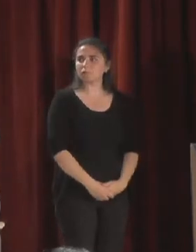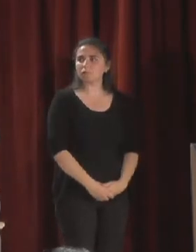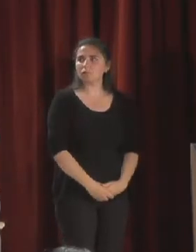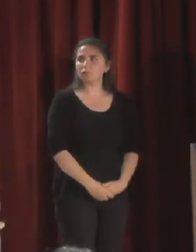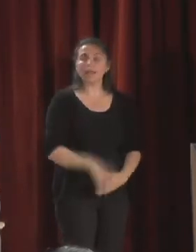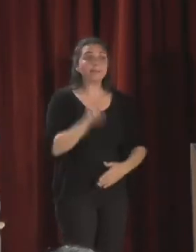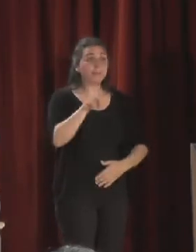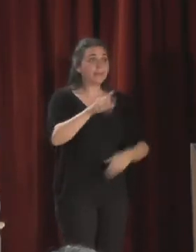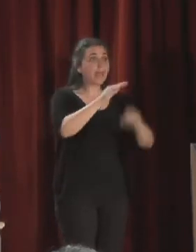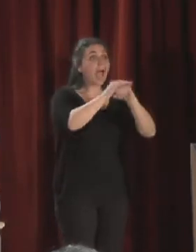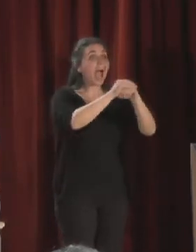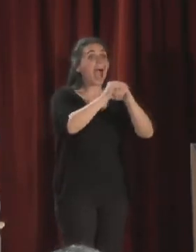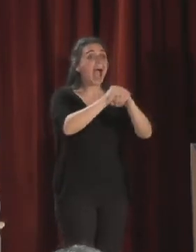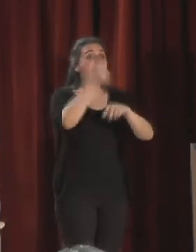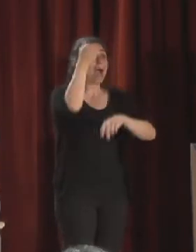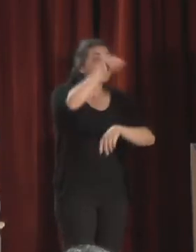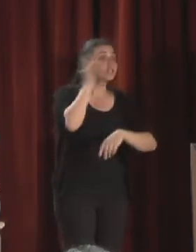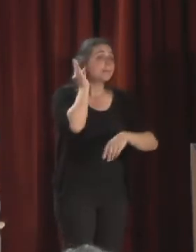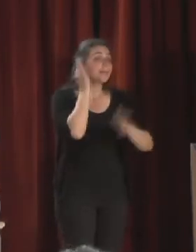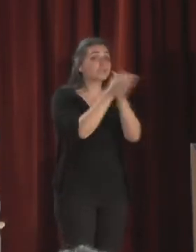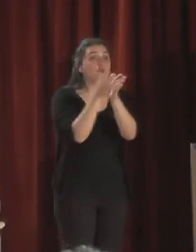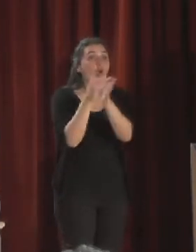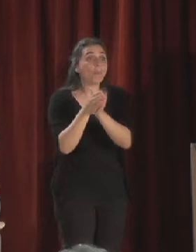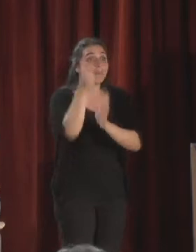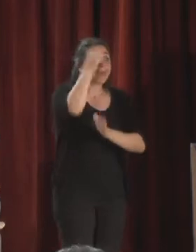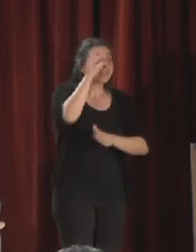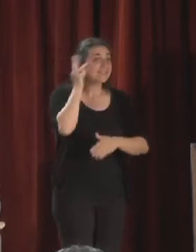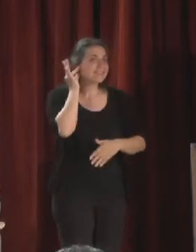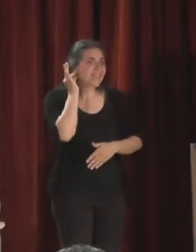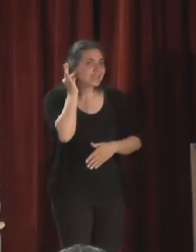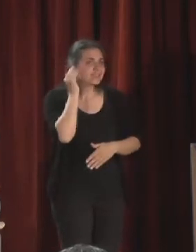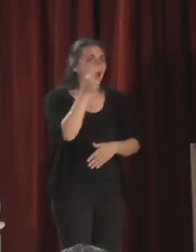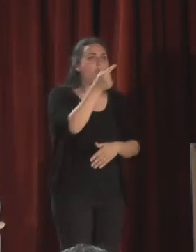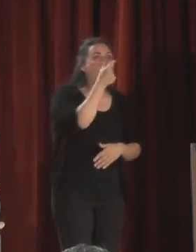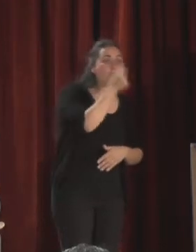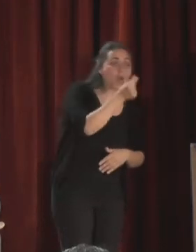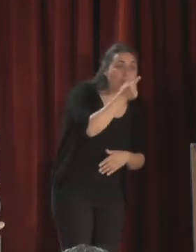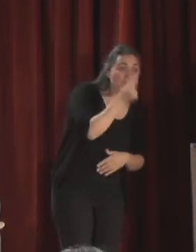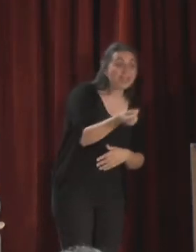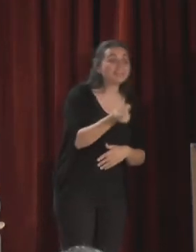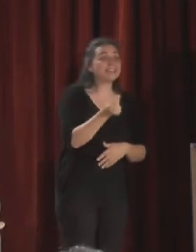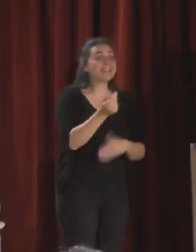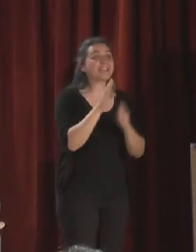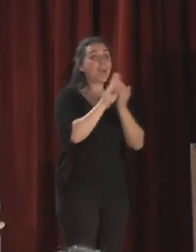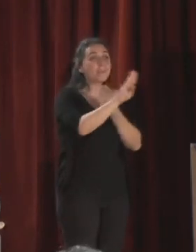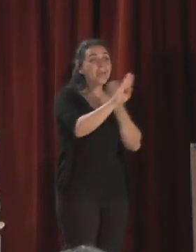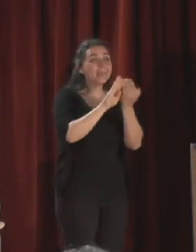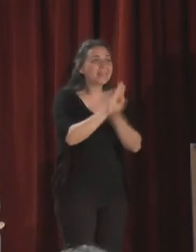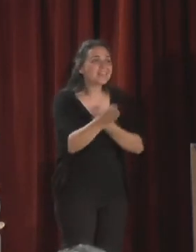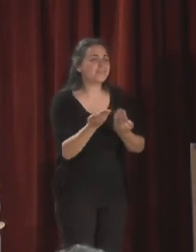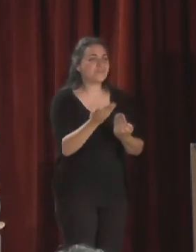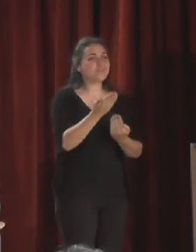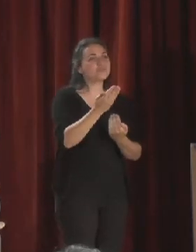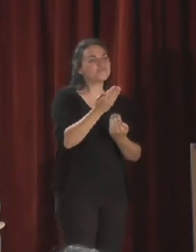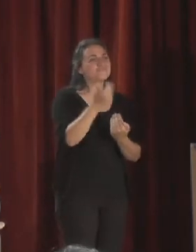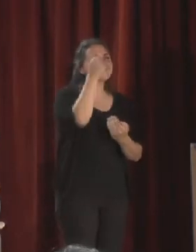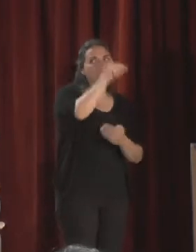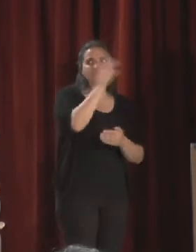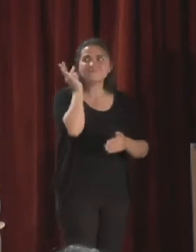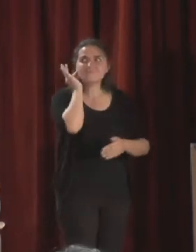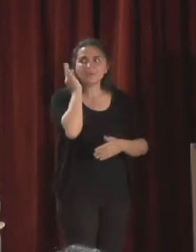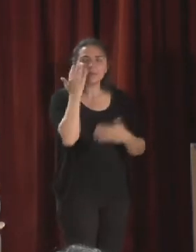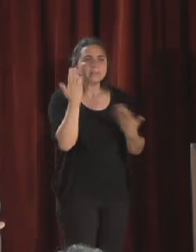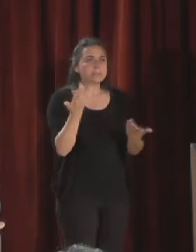Mais, amigas e amigos, compañeras e compañeiros, lucenses, veciños e veciñas, coido que o peor que